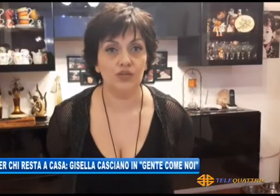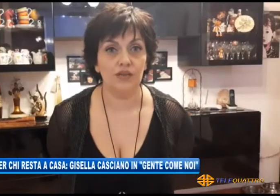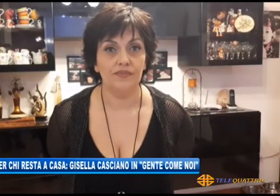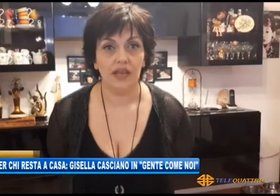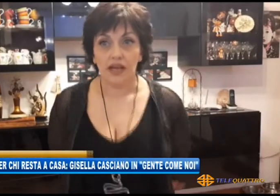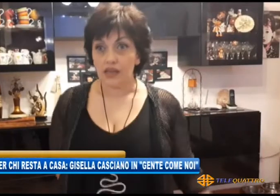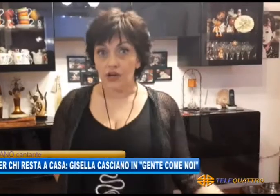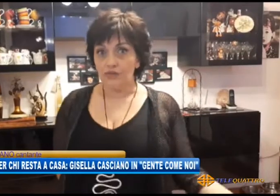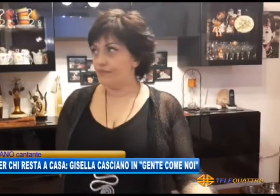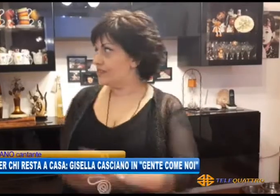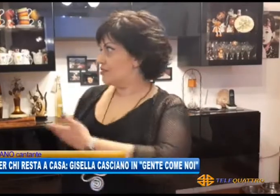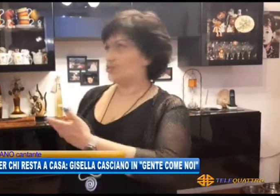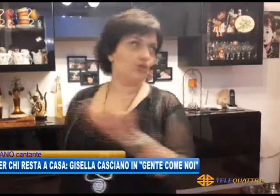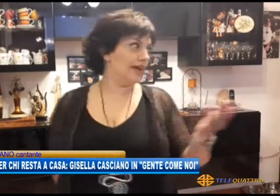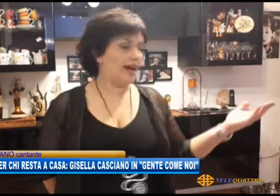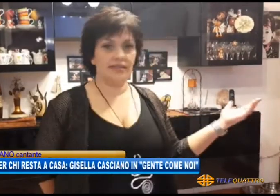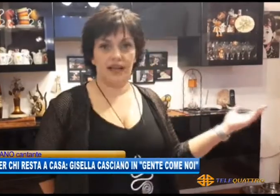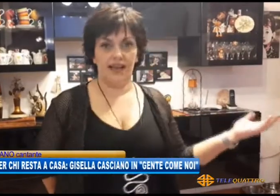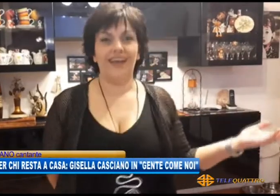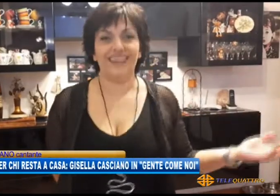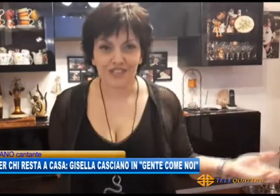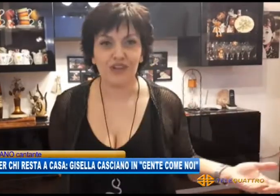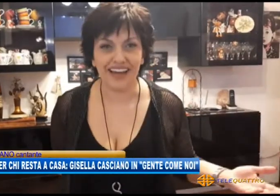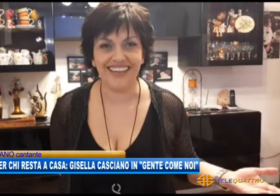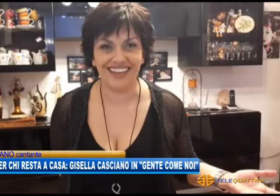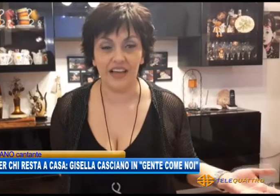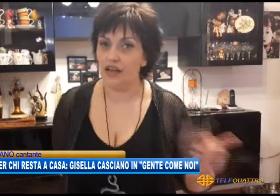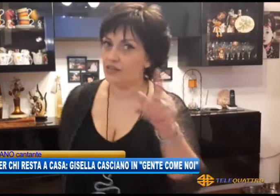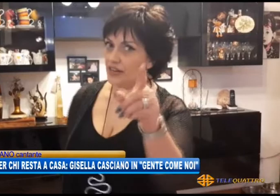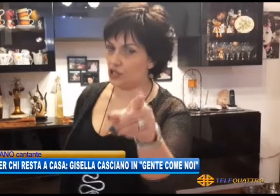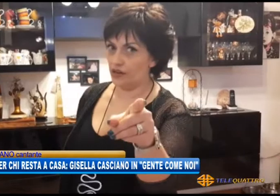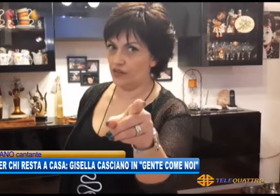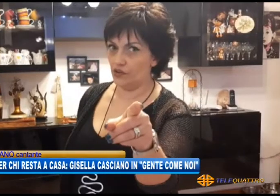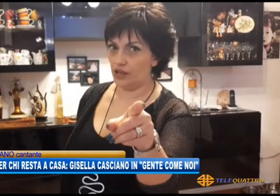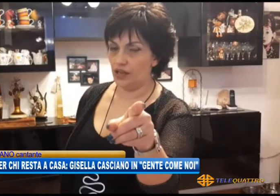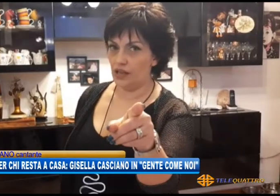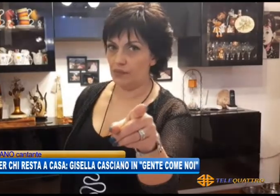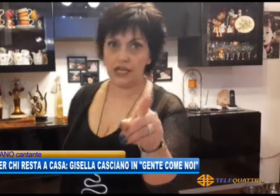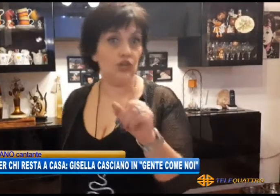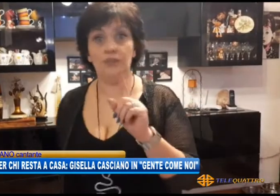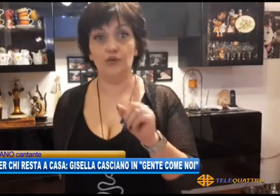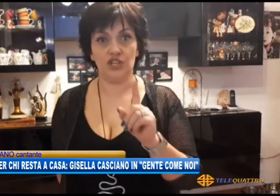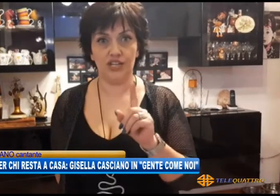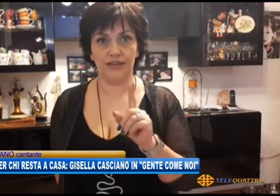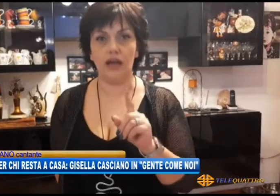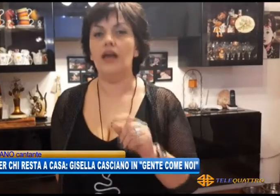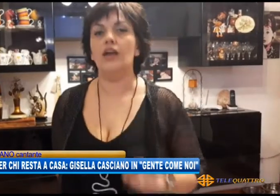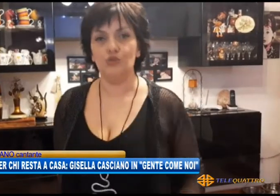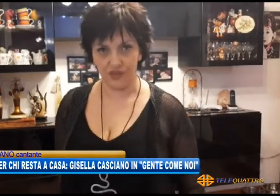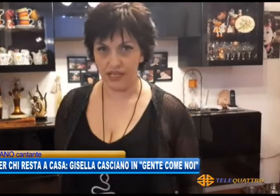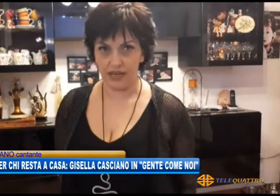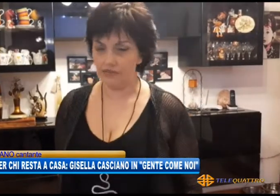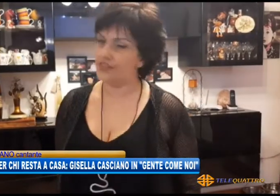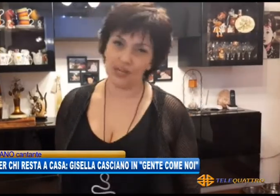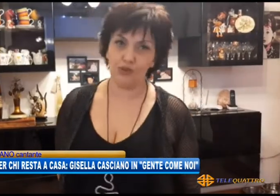Ciao a tutti, io sono a casa e resto a casa, fatelo anche voi, perché non è più una scelta, è